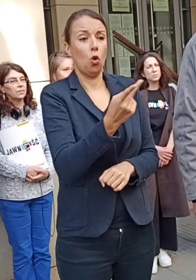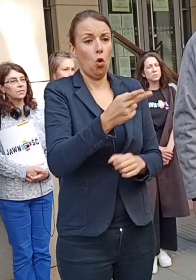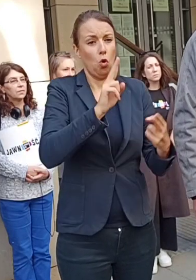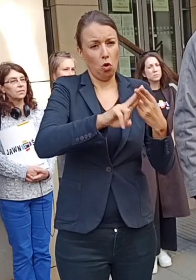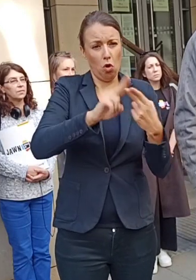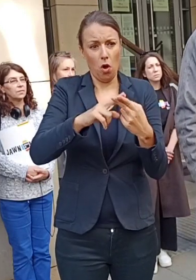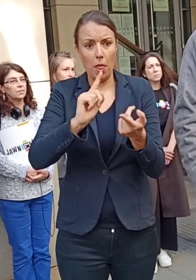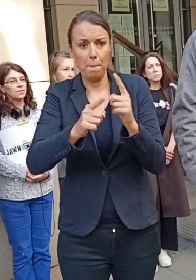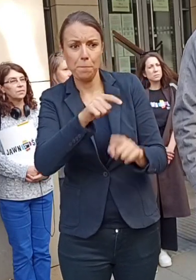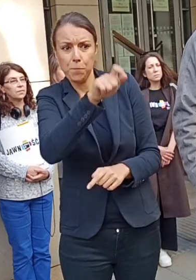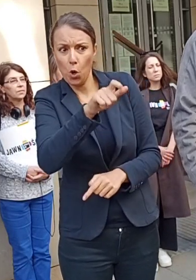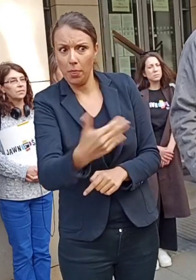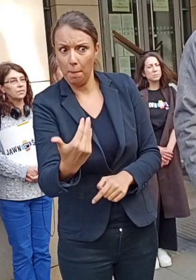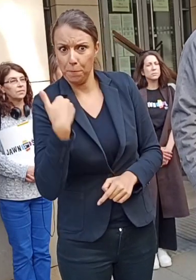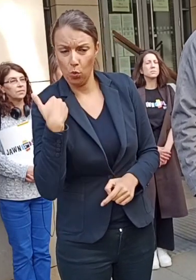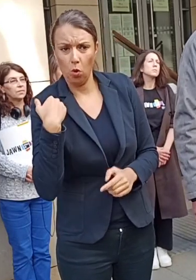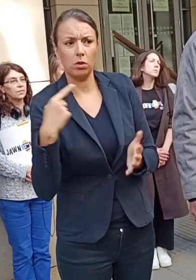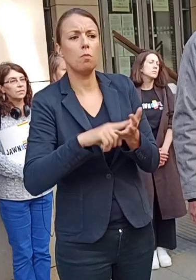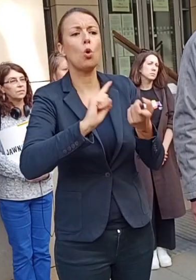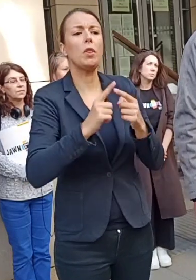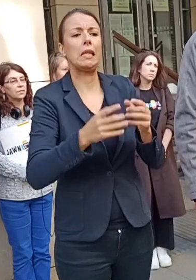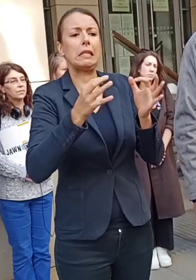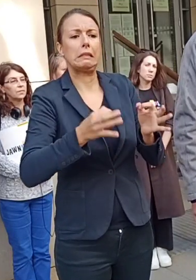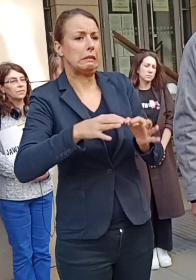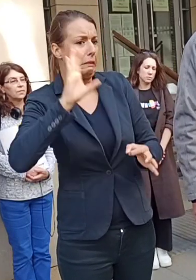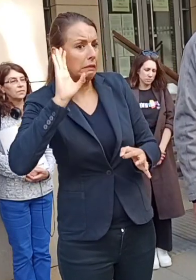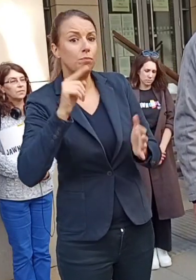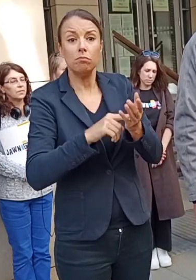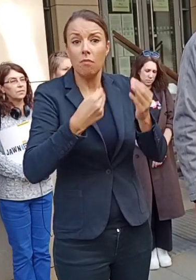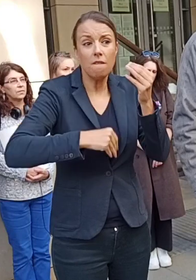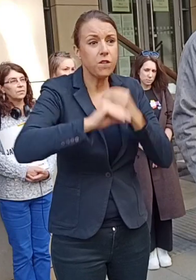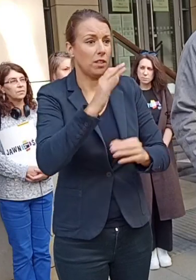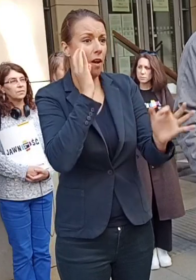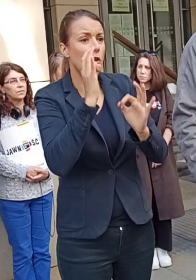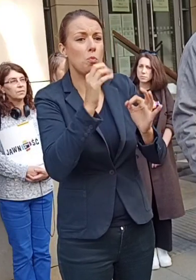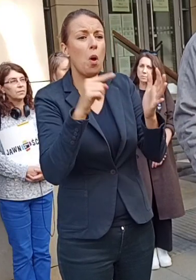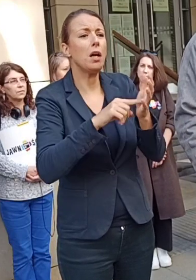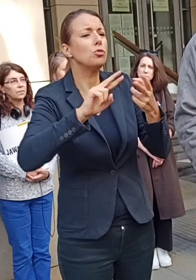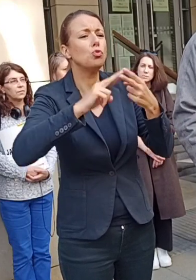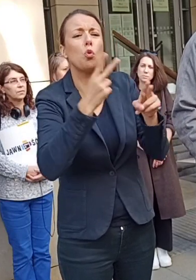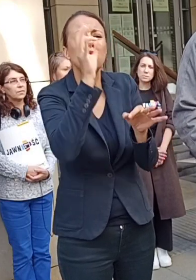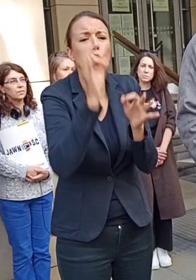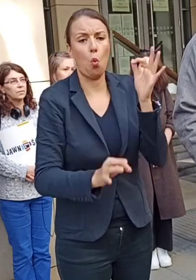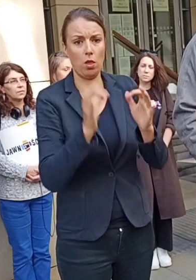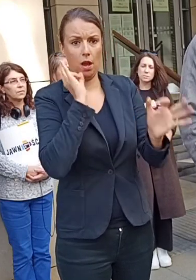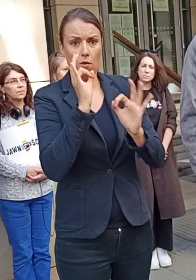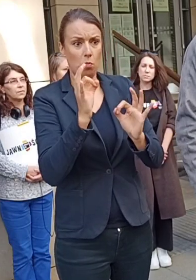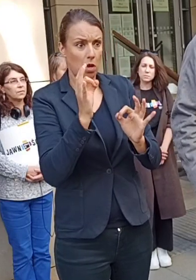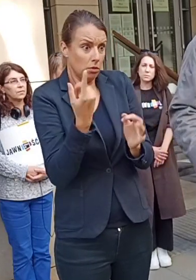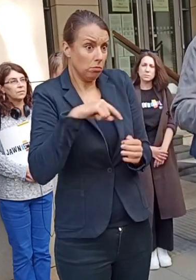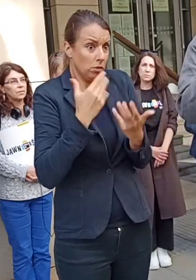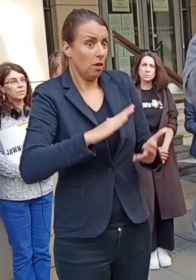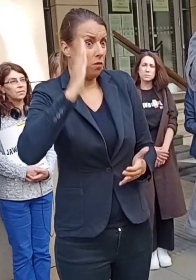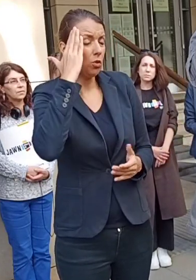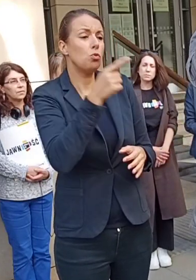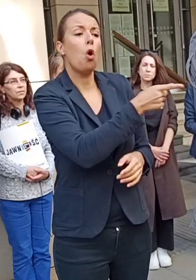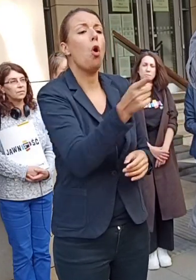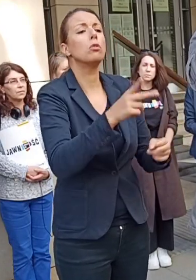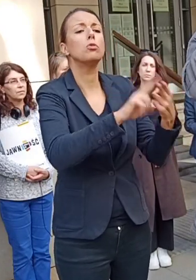powiedział. No i byśmy chcieli mieć dostęp do tego do tej źródłowej informacji polegającej z źródła informacji, która zawiera o tym, z kim się rzeczywiście spotkamy.